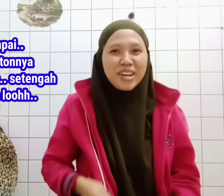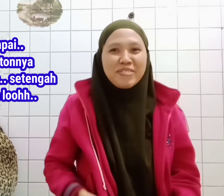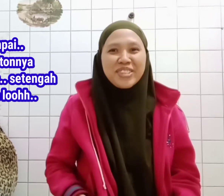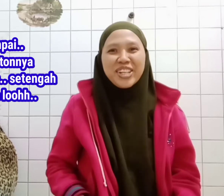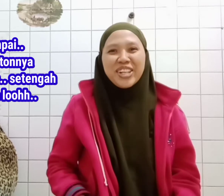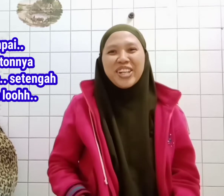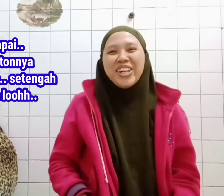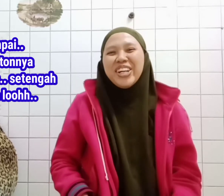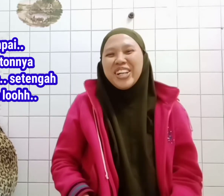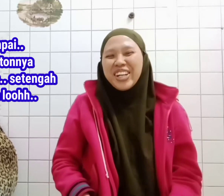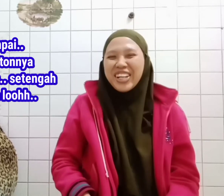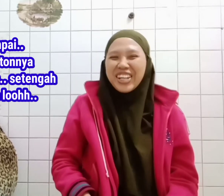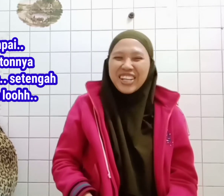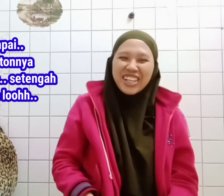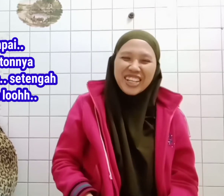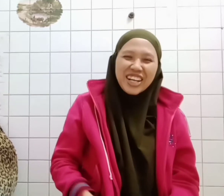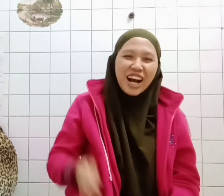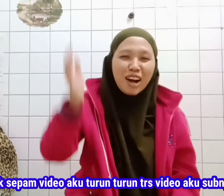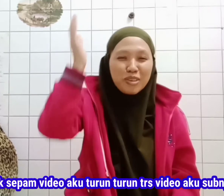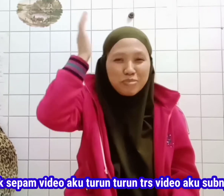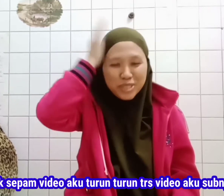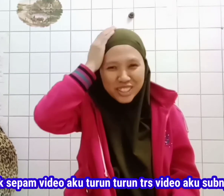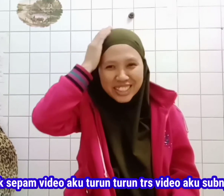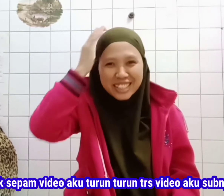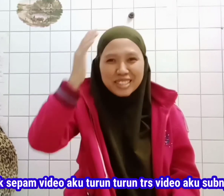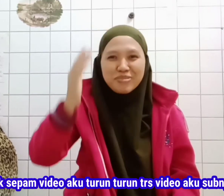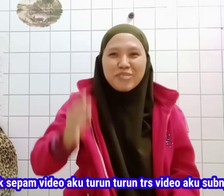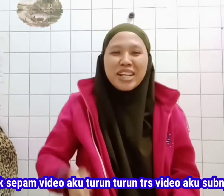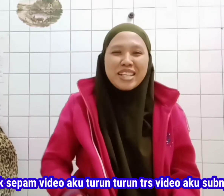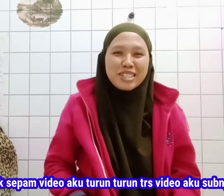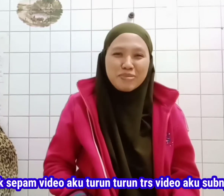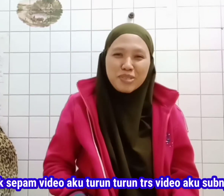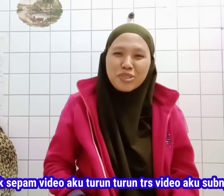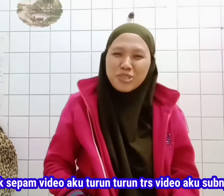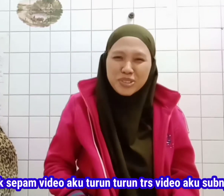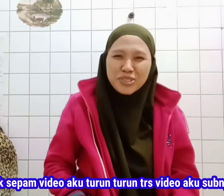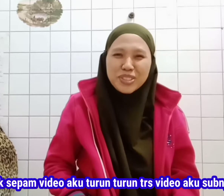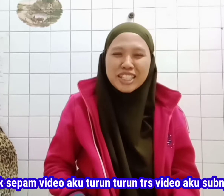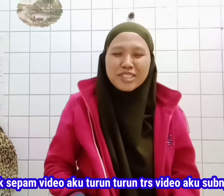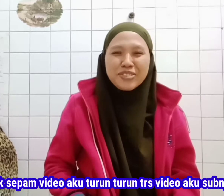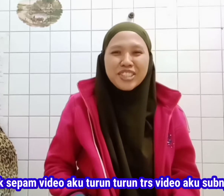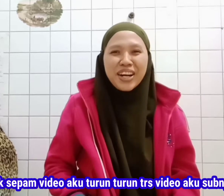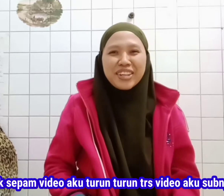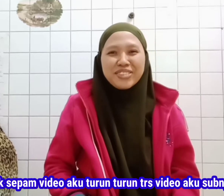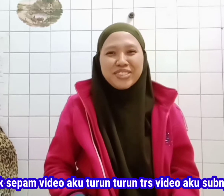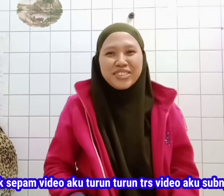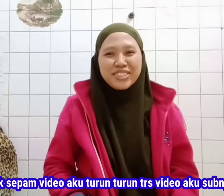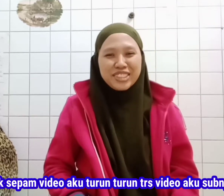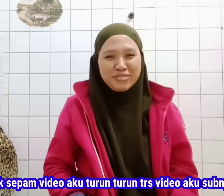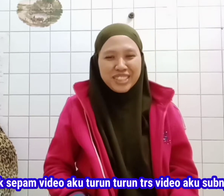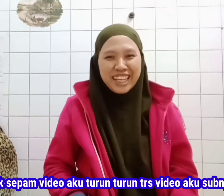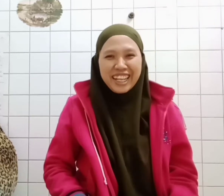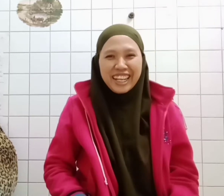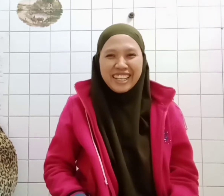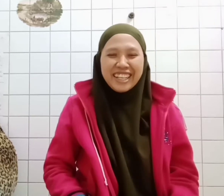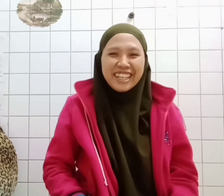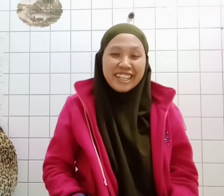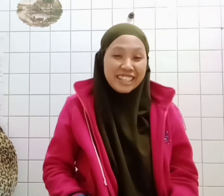spam loh. Aku pusing spam, banyak spam tuh turun-turun terus video aku maksudnya.